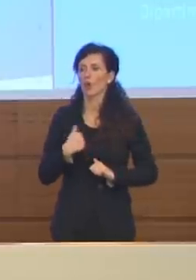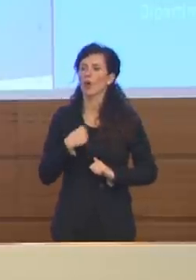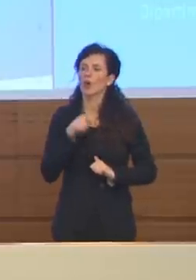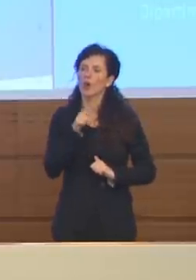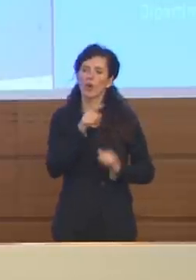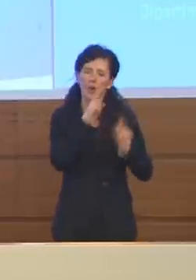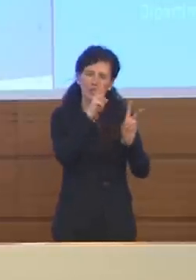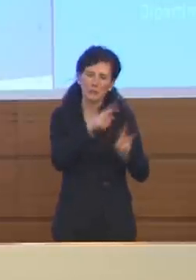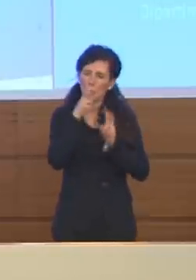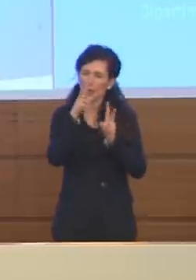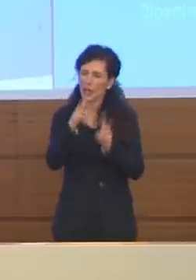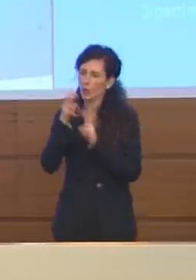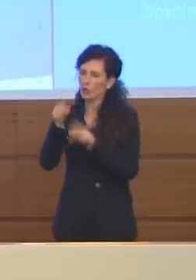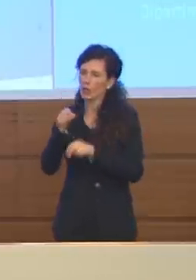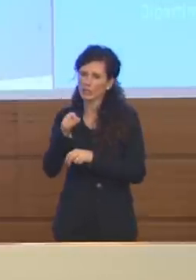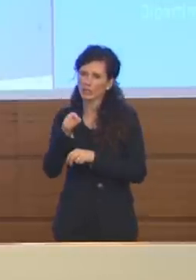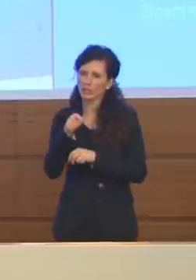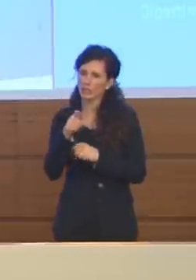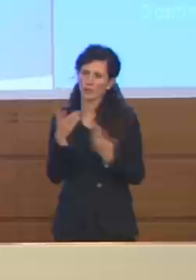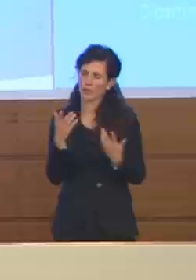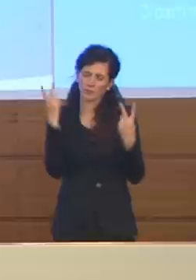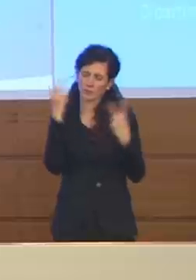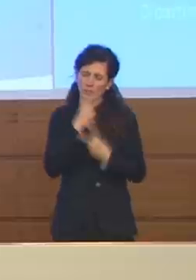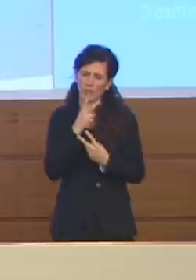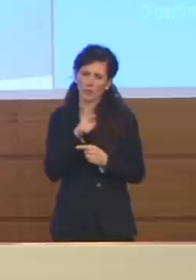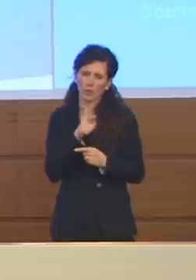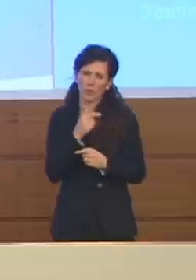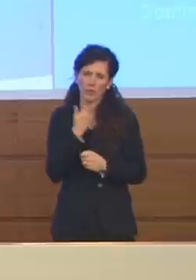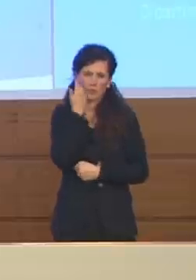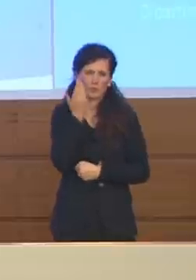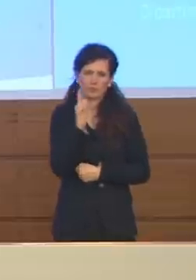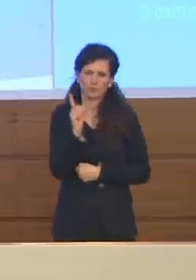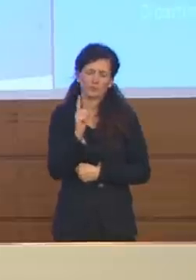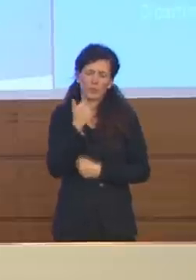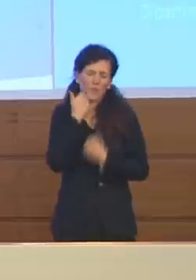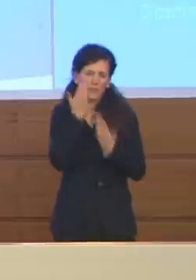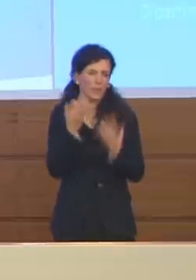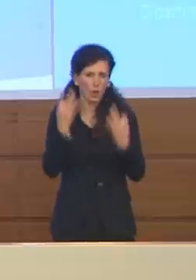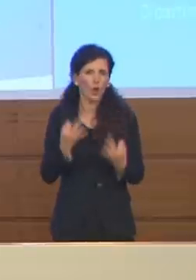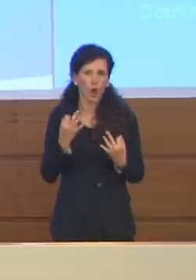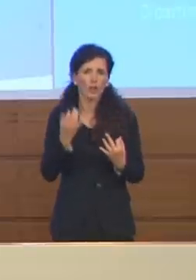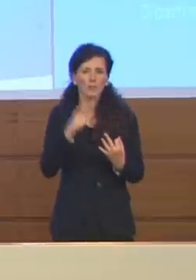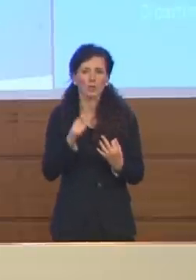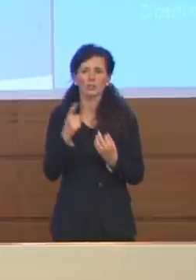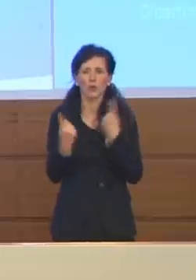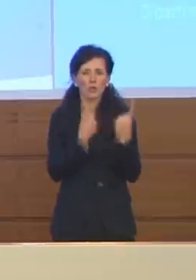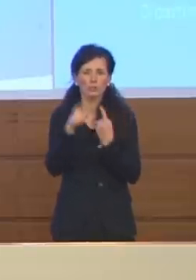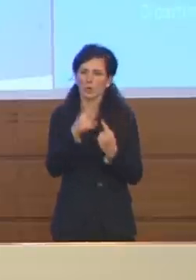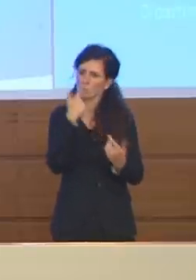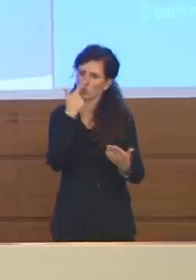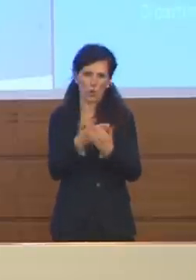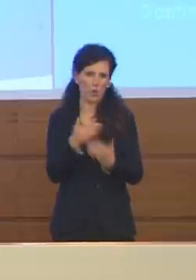altamente deprecabili e biasimevoli soprattutto in una situazione come questa